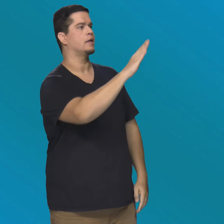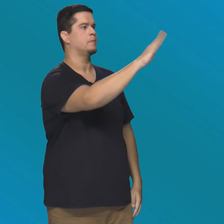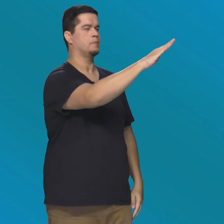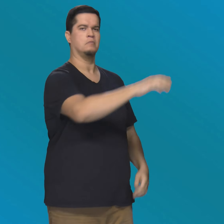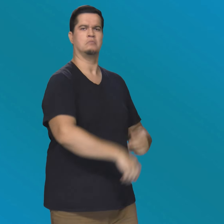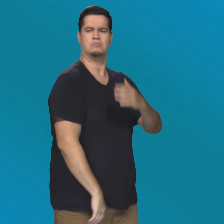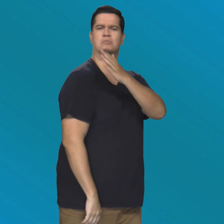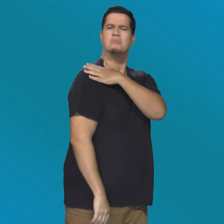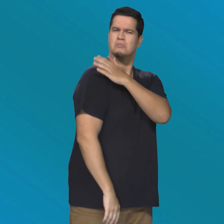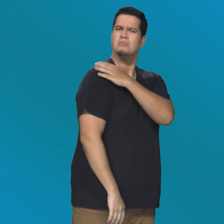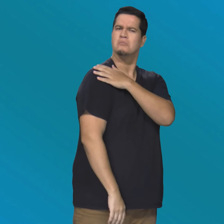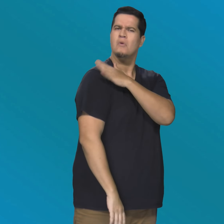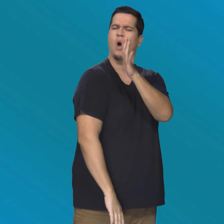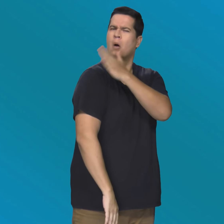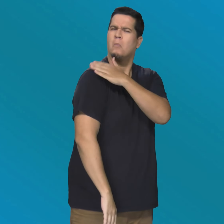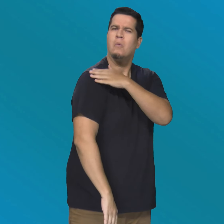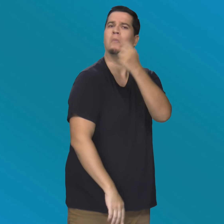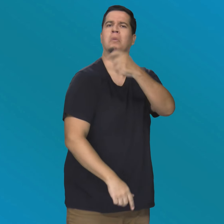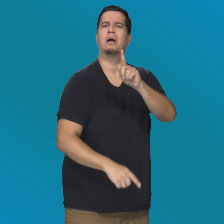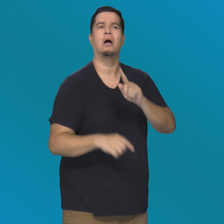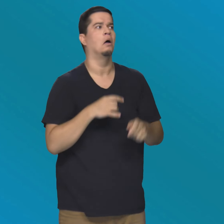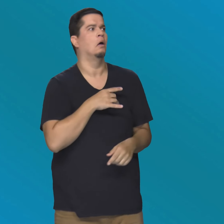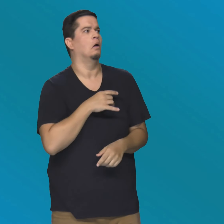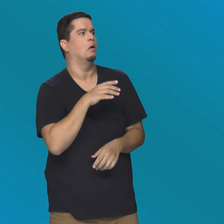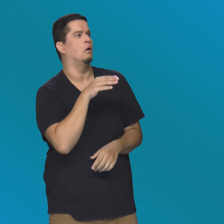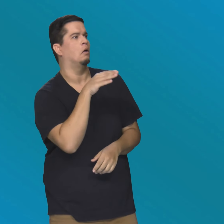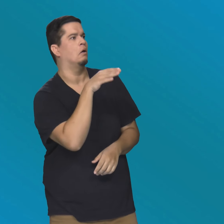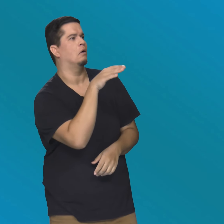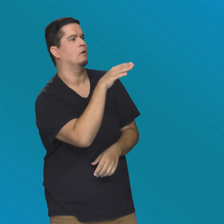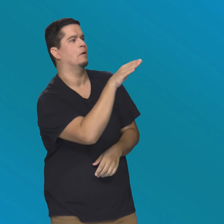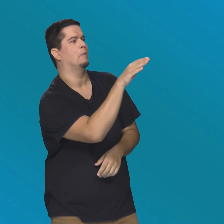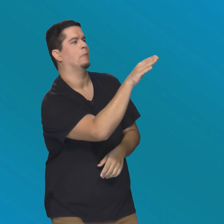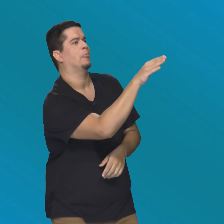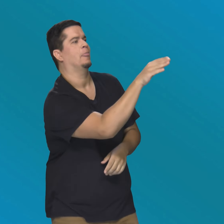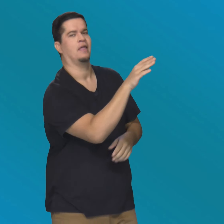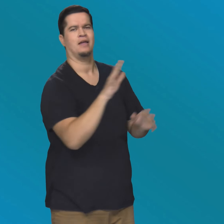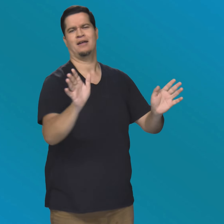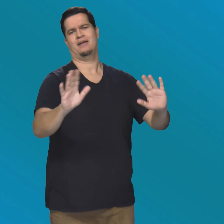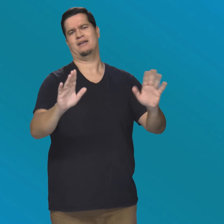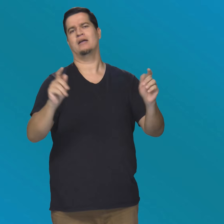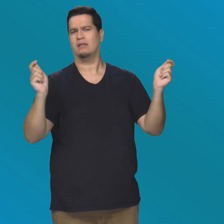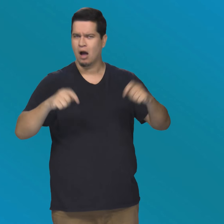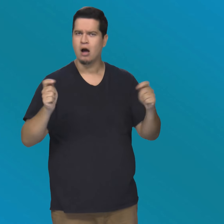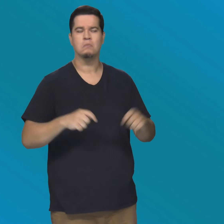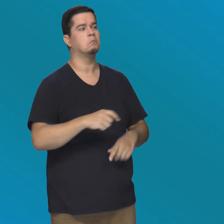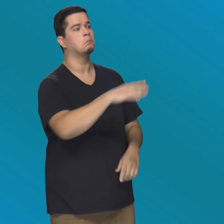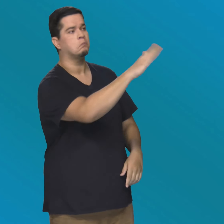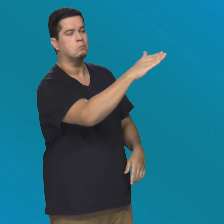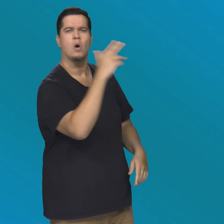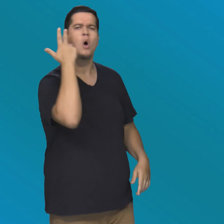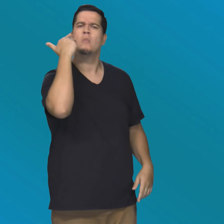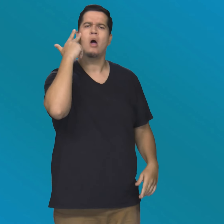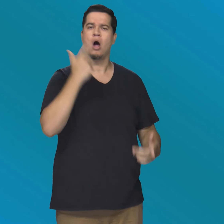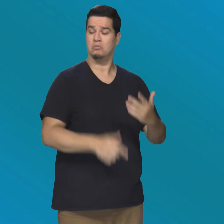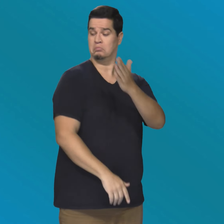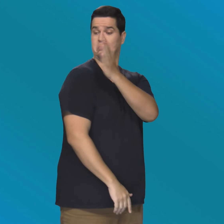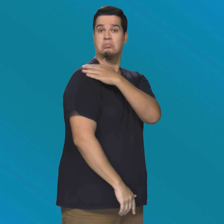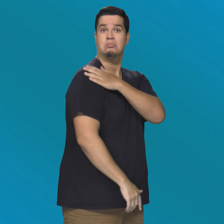é não precisa ficar com nenhum medo de chamar a atenção da pessoa nenhum nenhum problema só um leve toque no ombro pode tocar